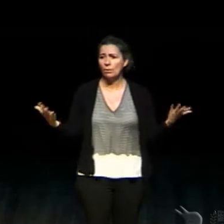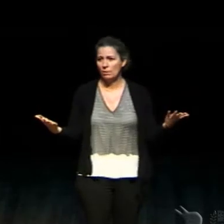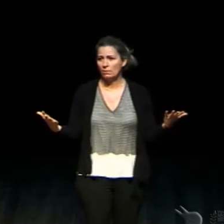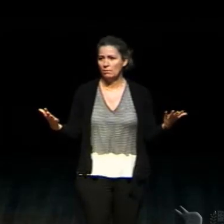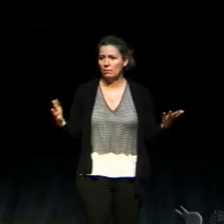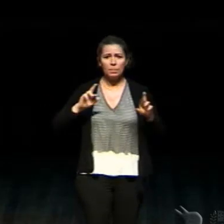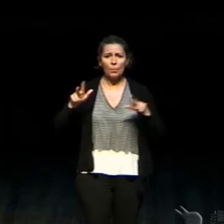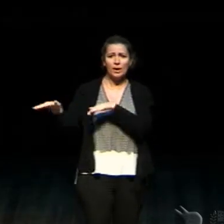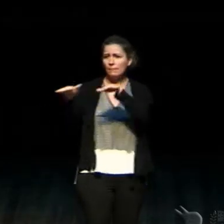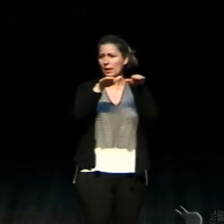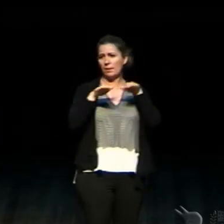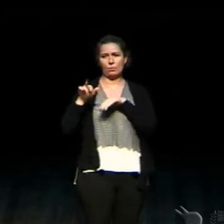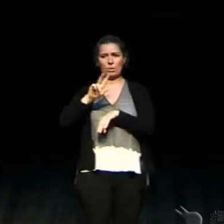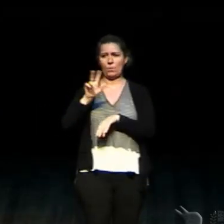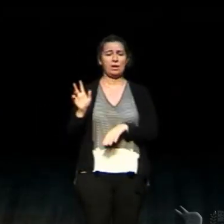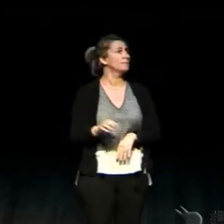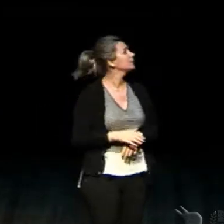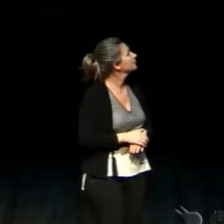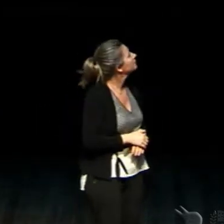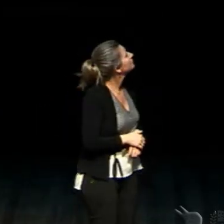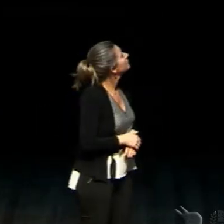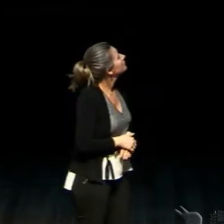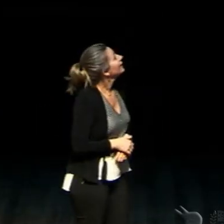E qual é o perfil de cada aluno? Eles não têm o mesmo perfil.